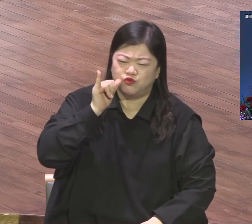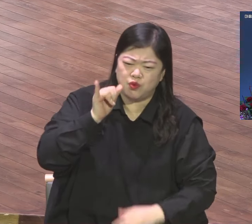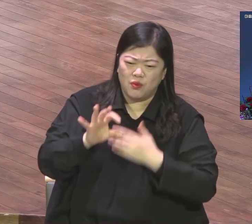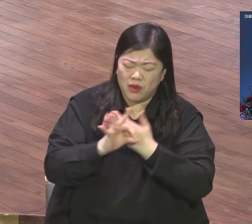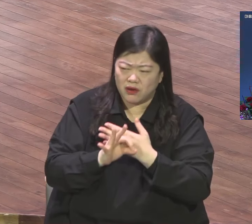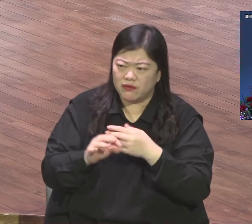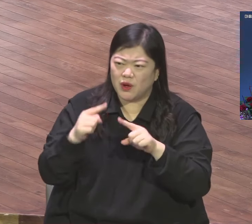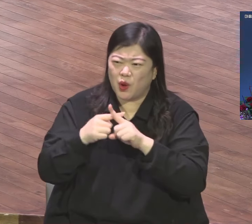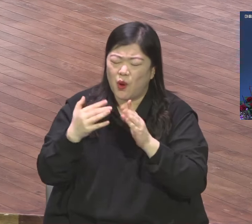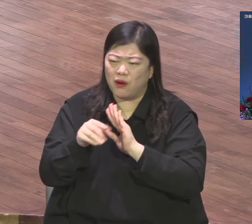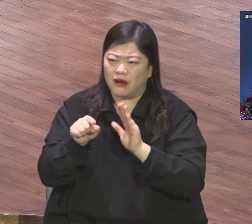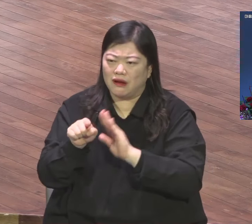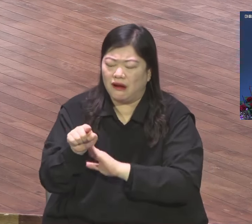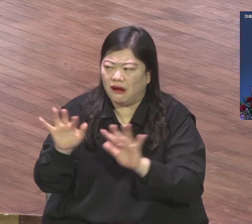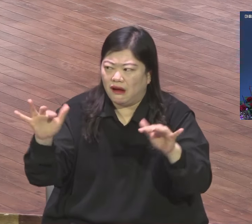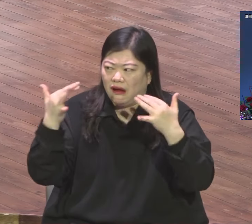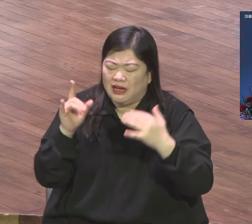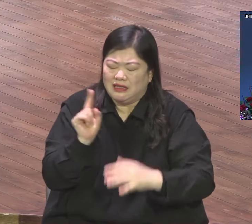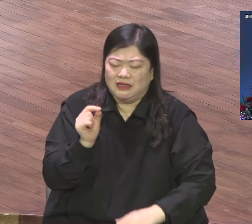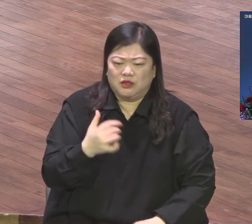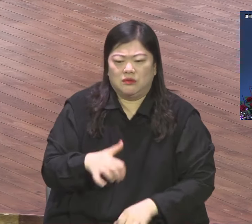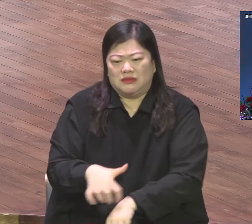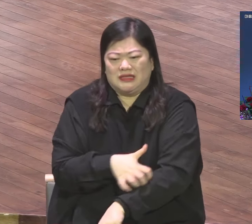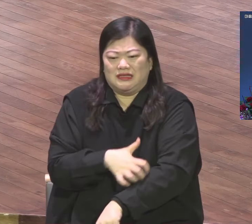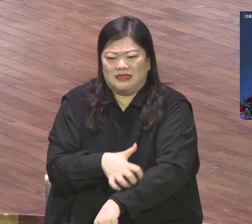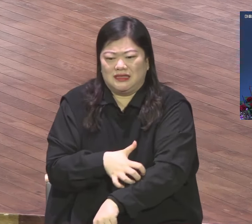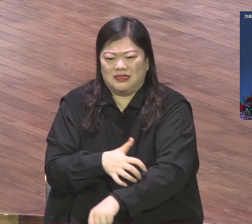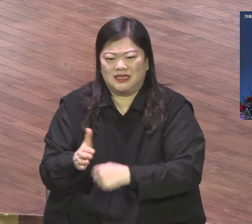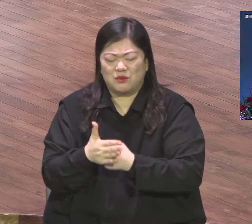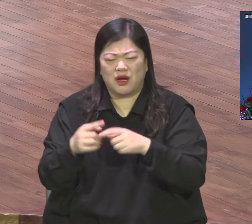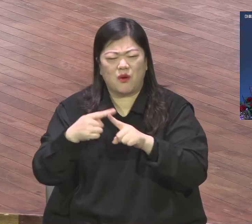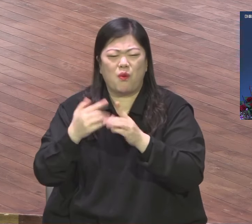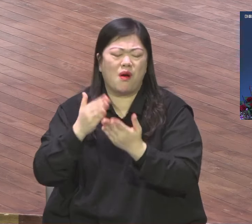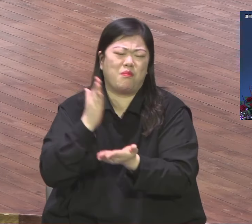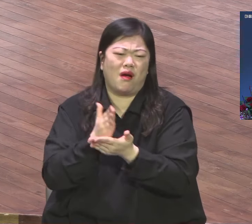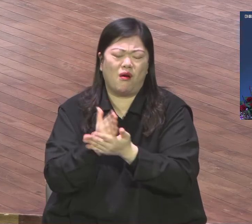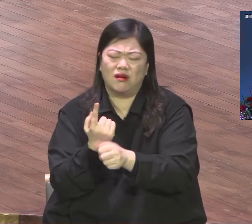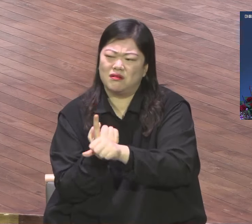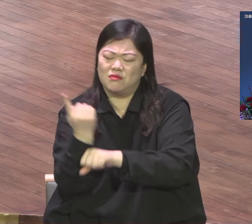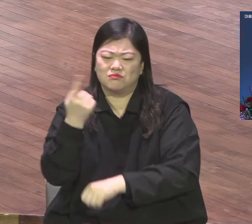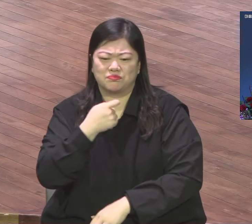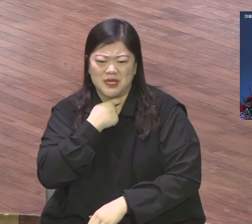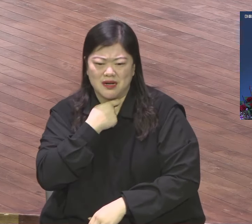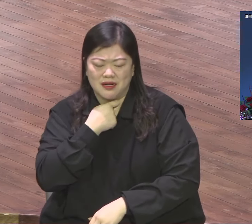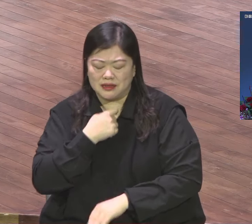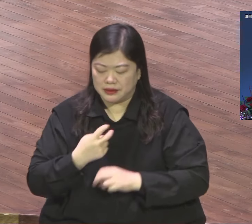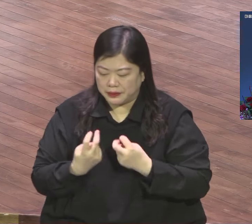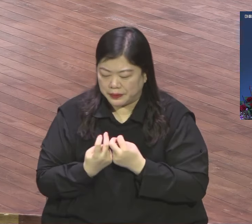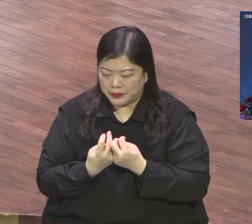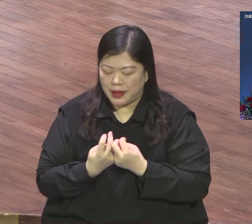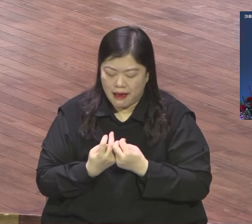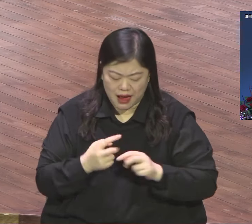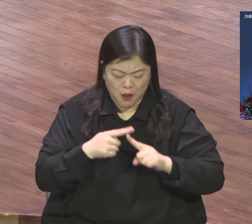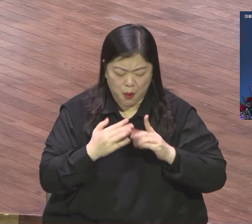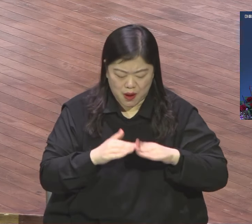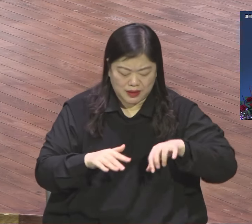두렵습니다. 사람 만나는 것이 무섭기 때문에 일단 그곳으로 초청을